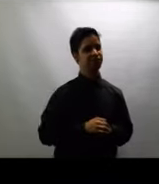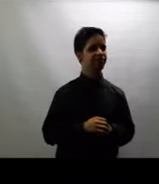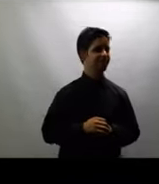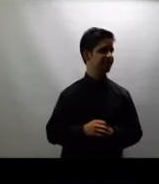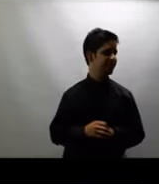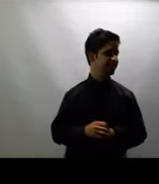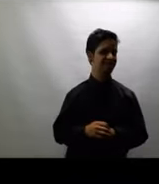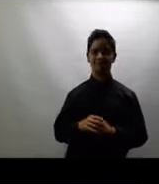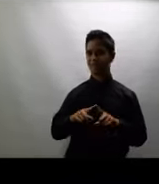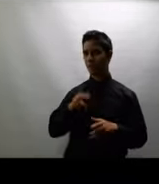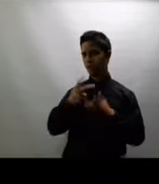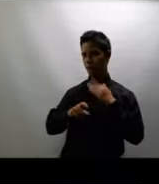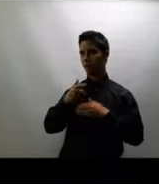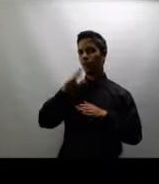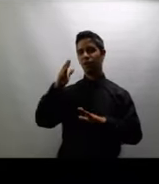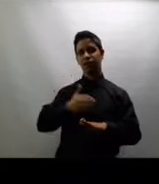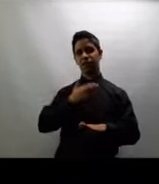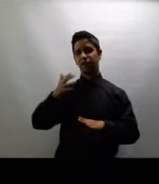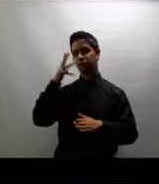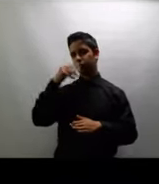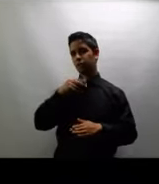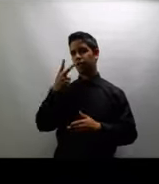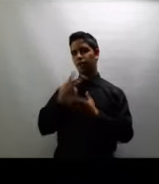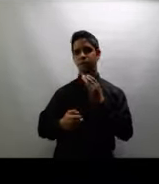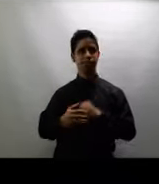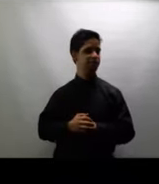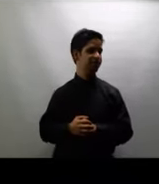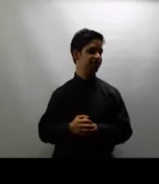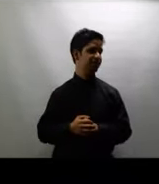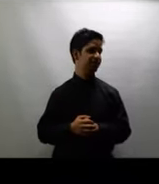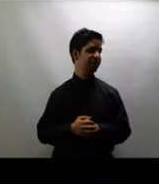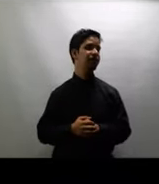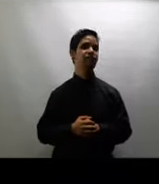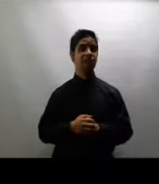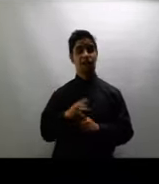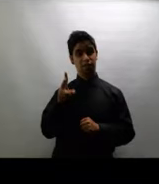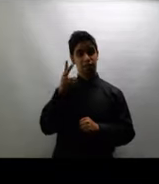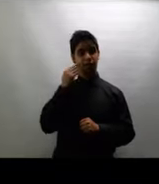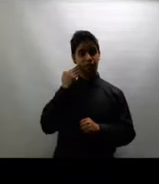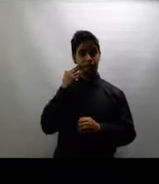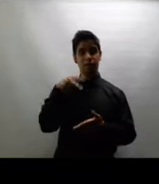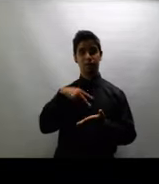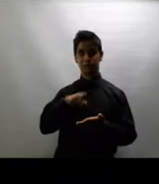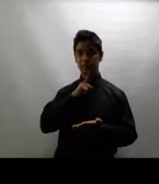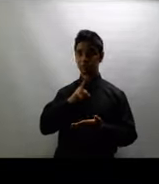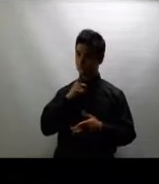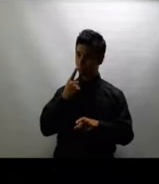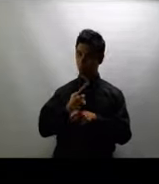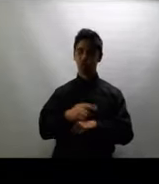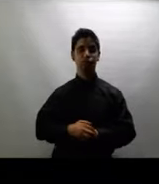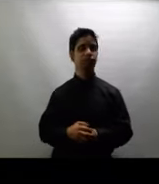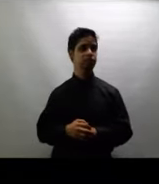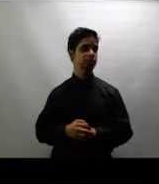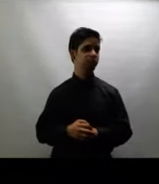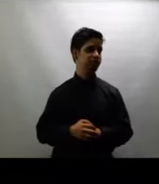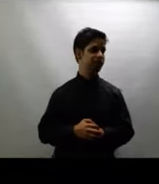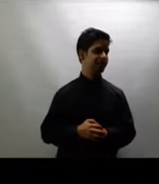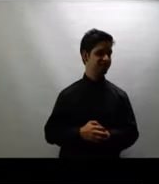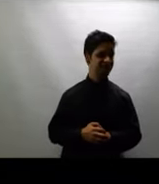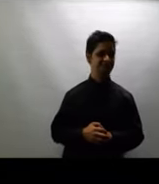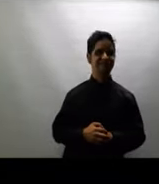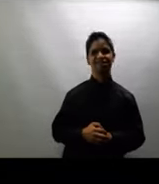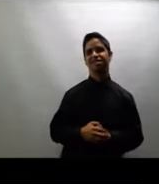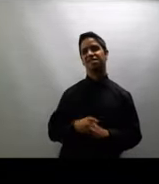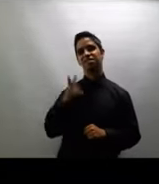cantan muy bonito las inmenso. Dos. Okay. Las dos bailan, eso sí. las dos bailan. Así es que vamos a tener